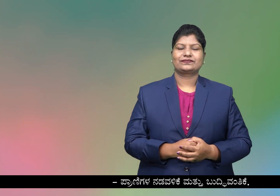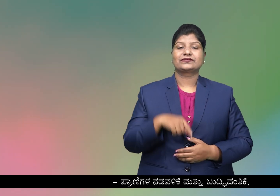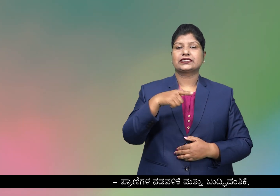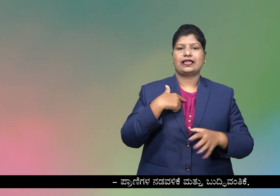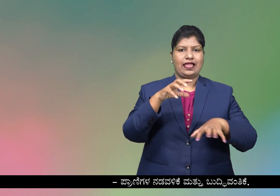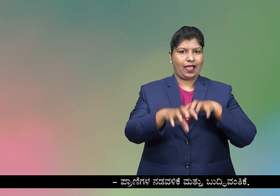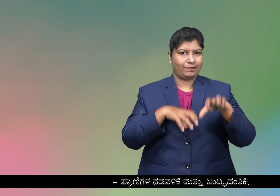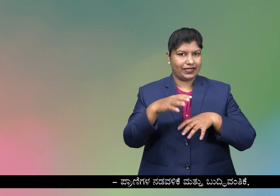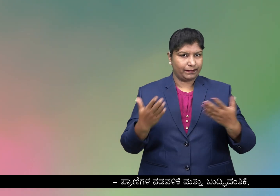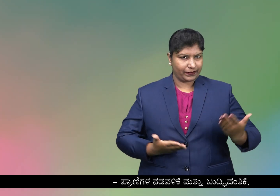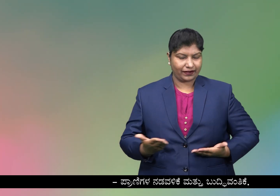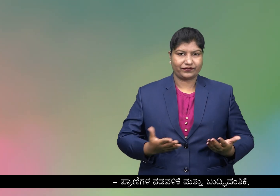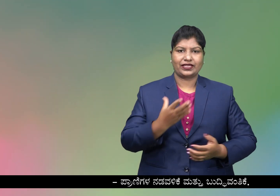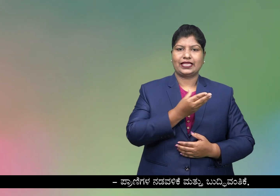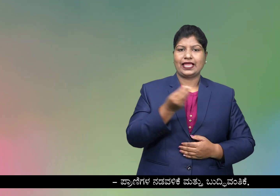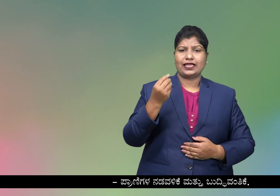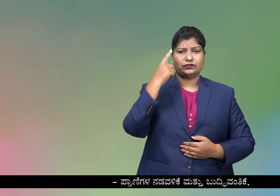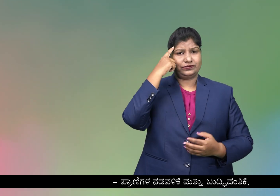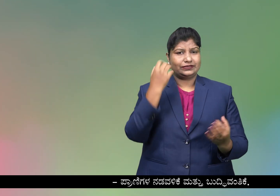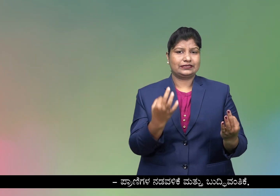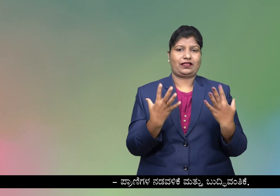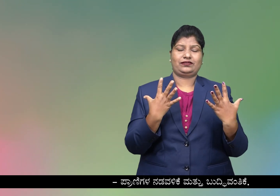ಪ್ರಾಣಿಗಳ ನಡವಳಿಕೆ ಮತ್ತು ಬುದ್ಧಿವಂತಿಕೆ